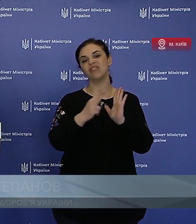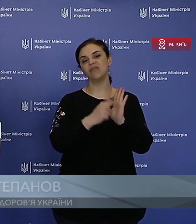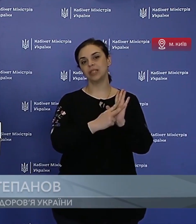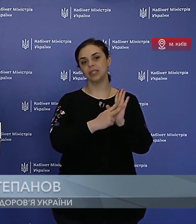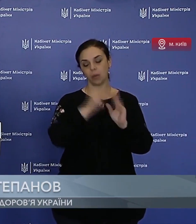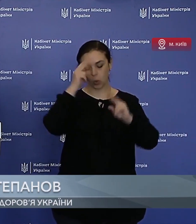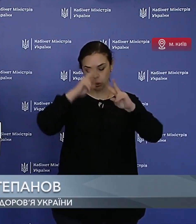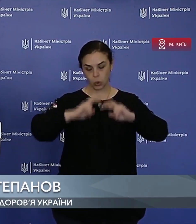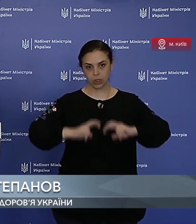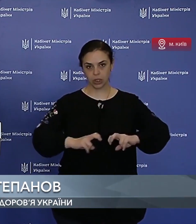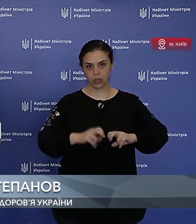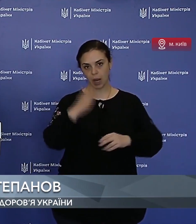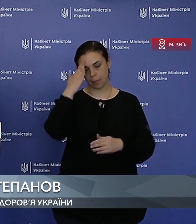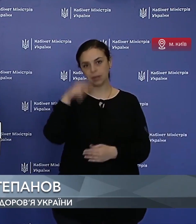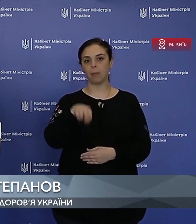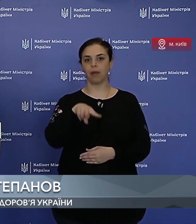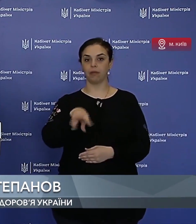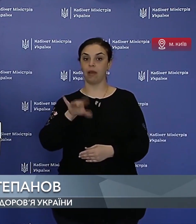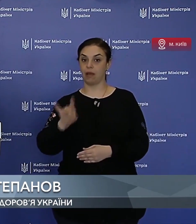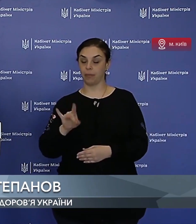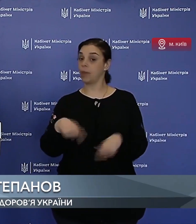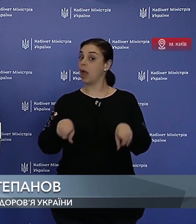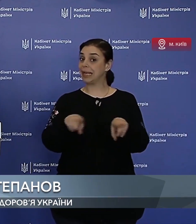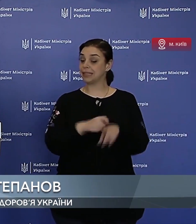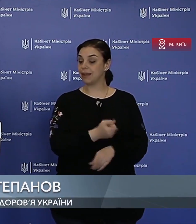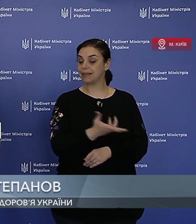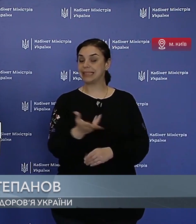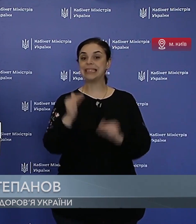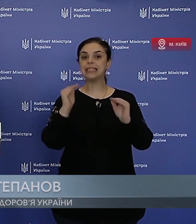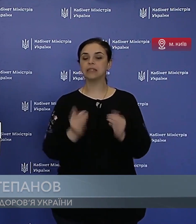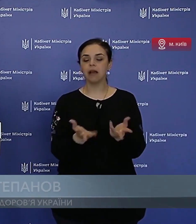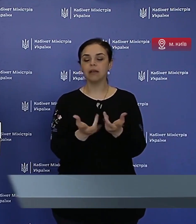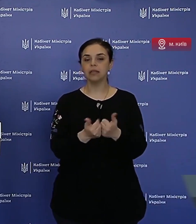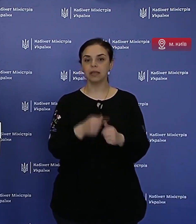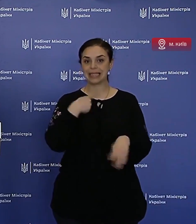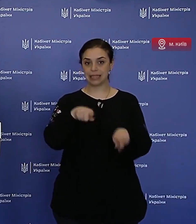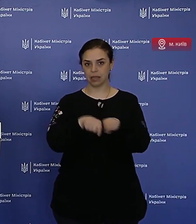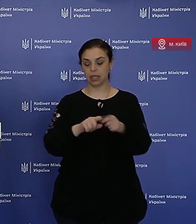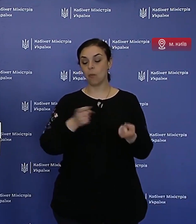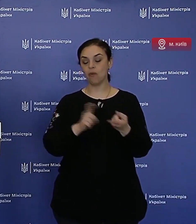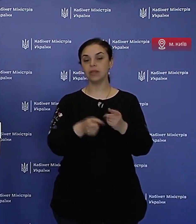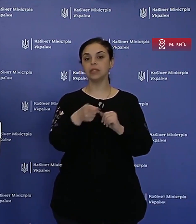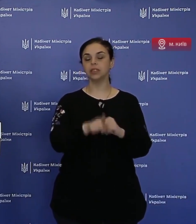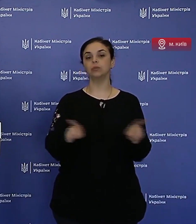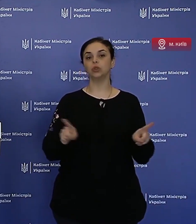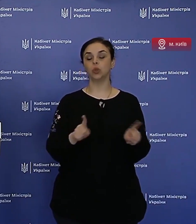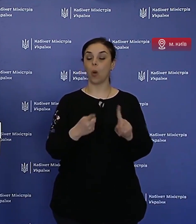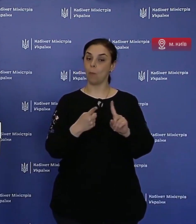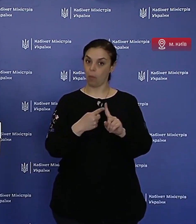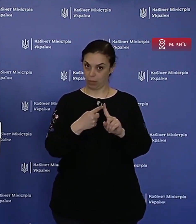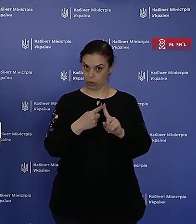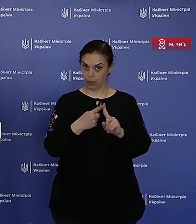1988 досліджень методом ПЛР. Така низька кількість тестів пов'язана з тим, що,